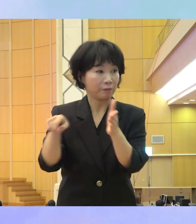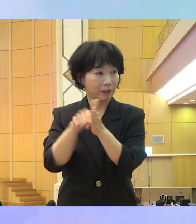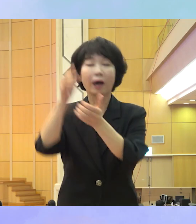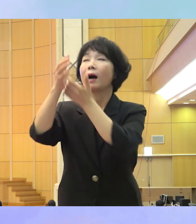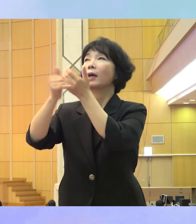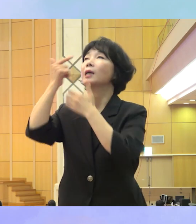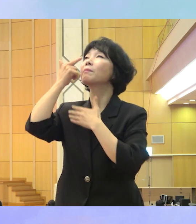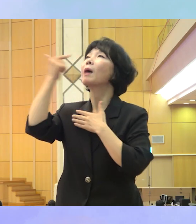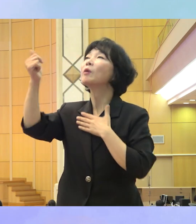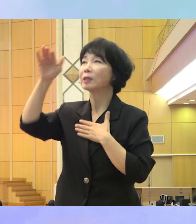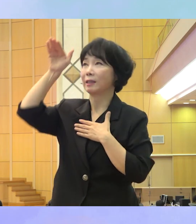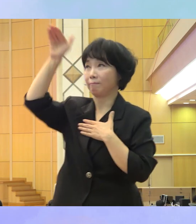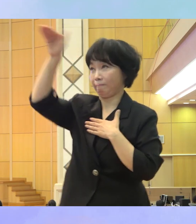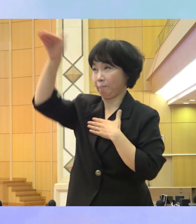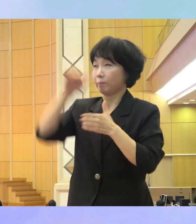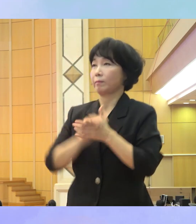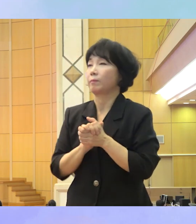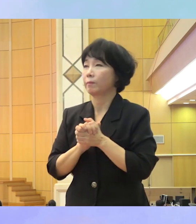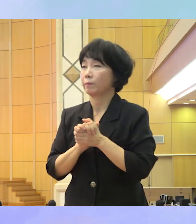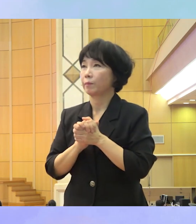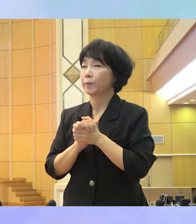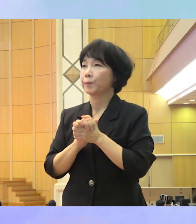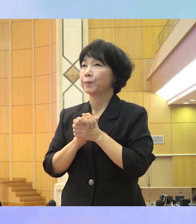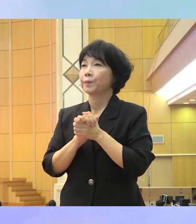하나님 아버지,